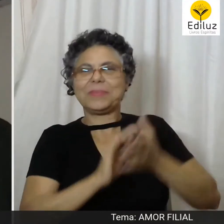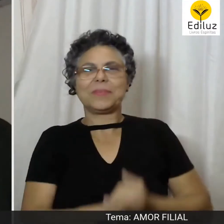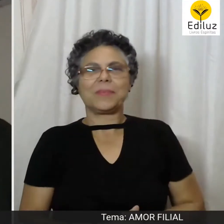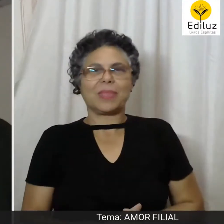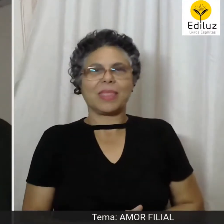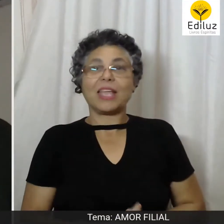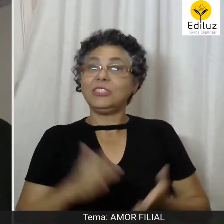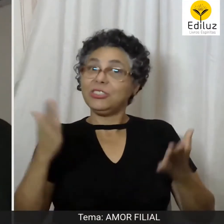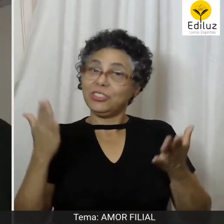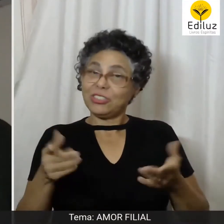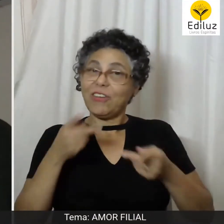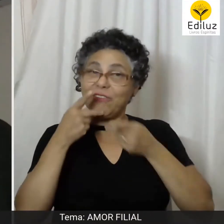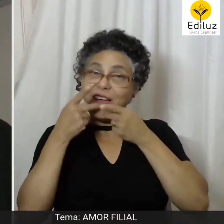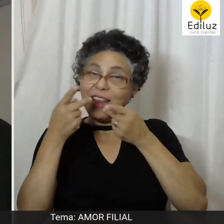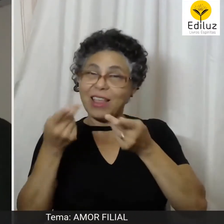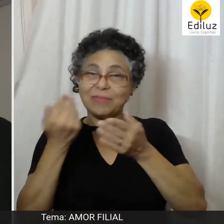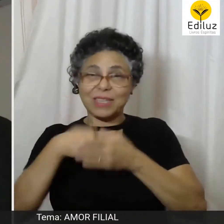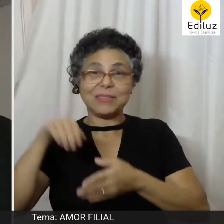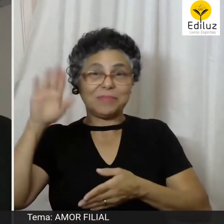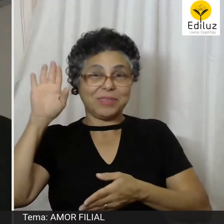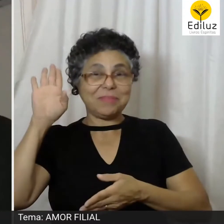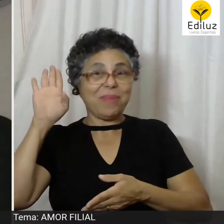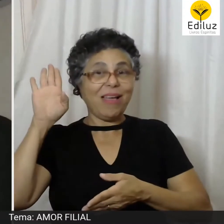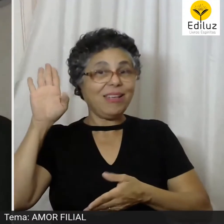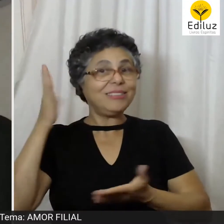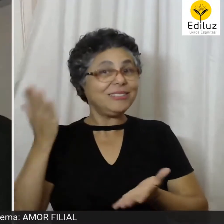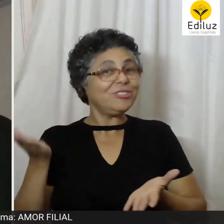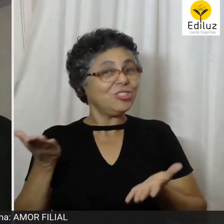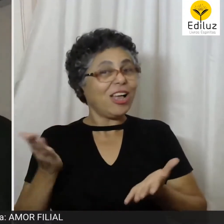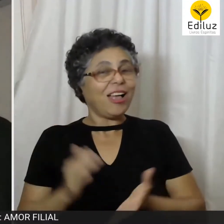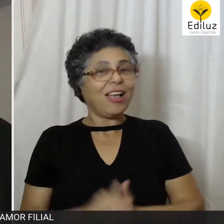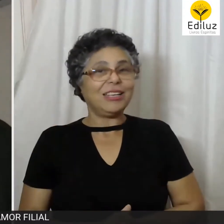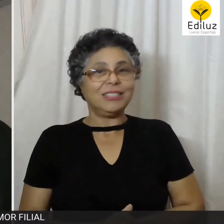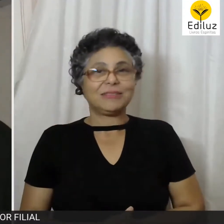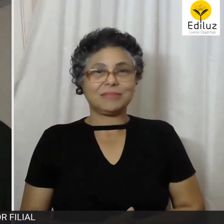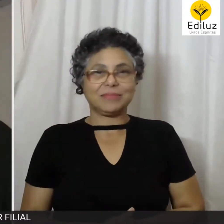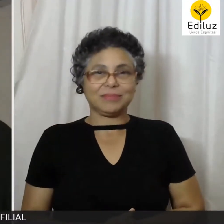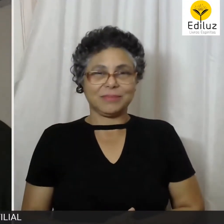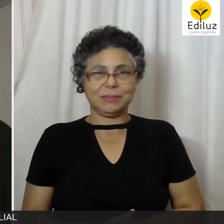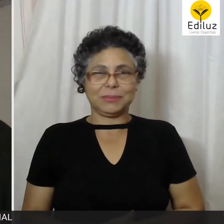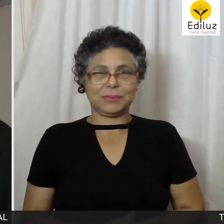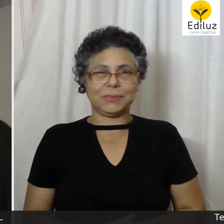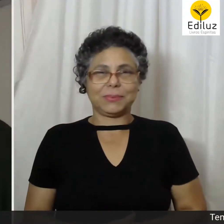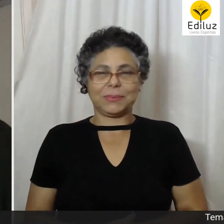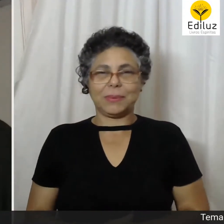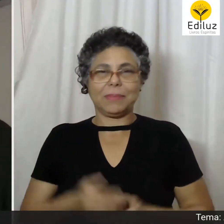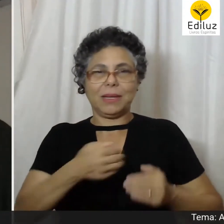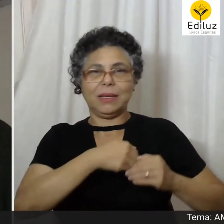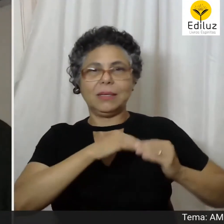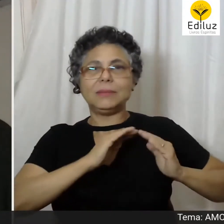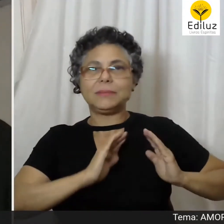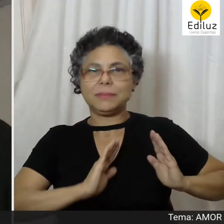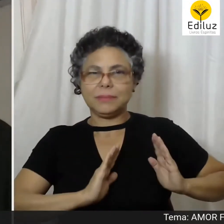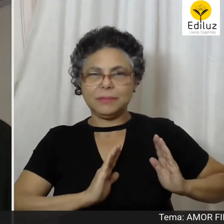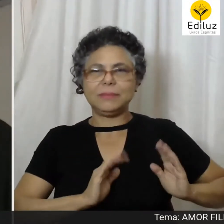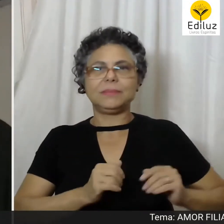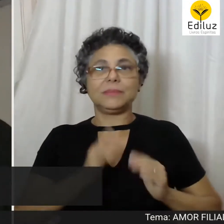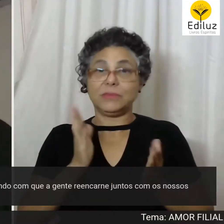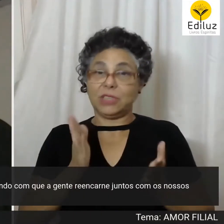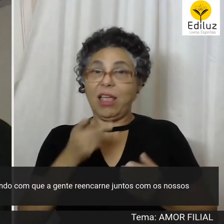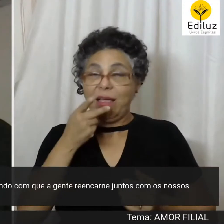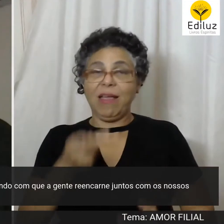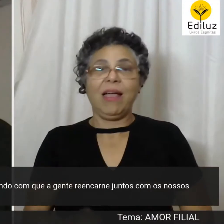Já falamos as principais questões trazidas, né, pela veneranda Joana de